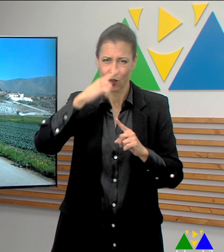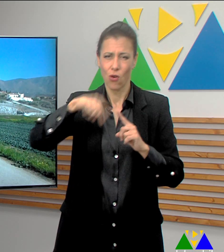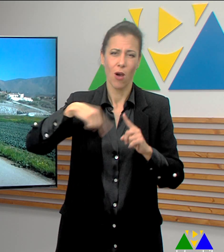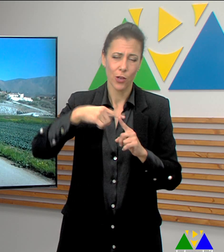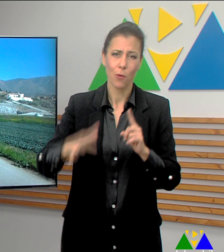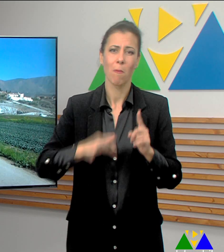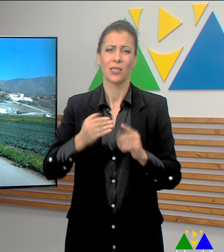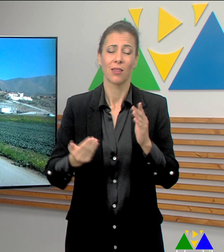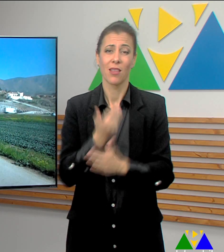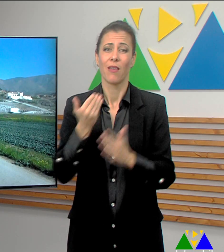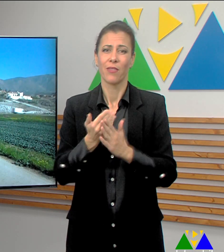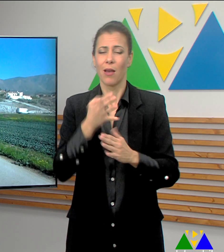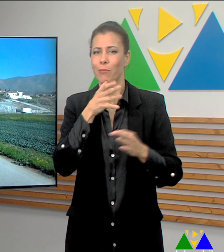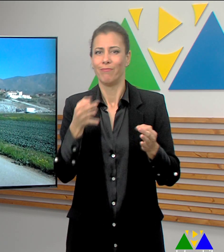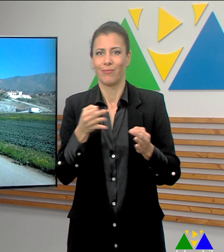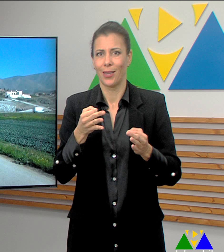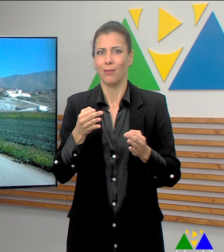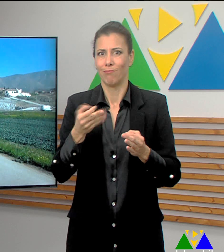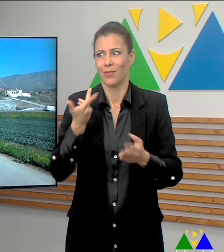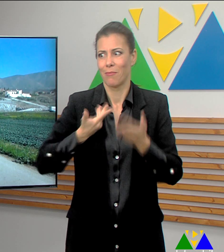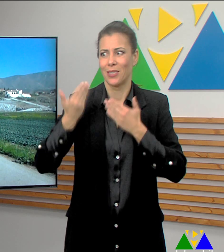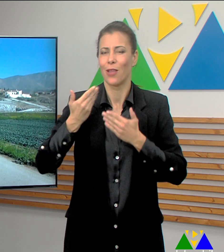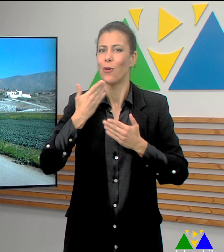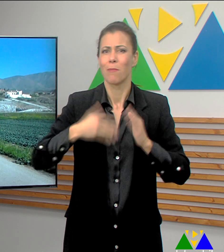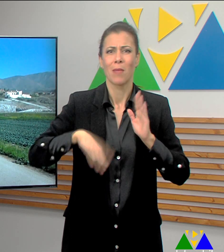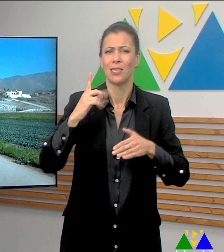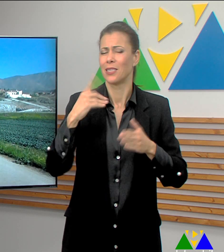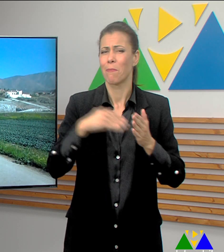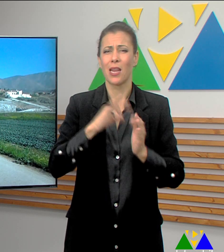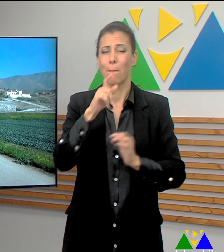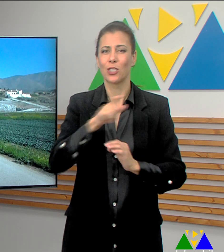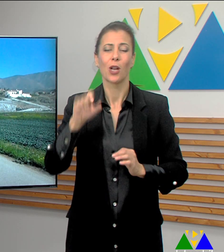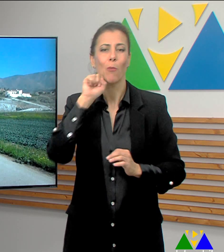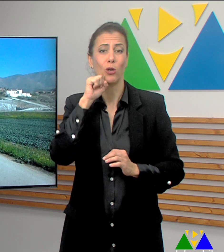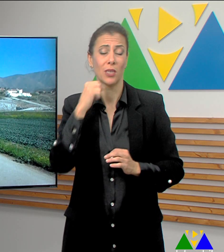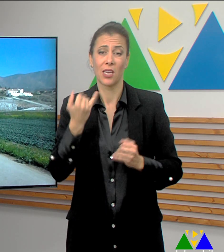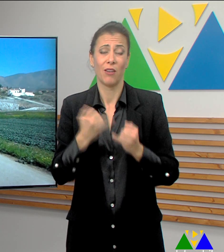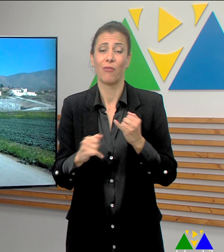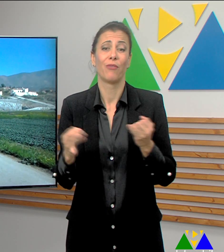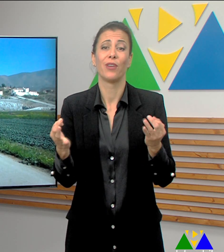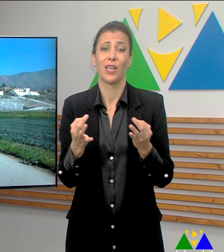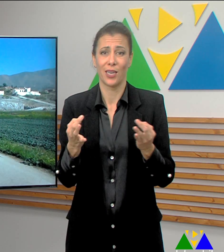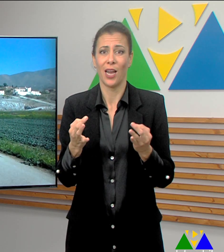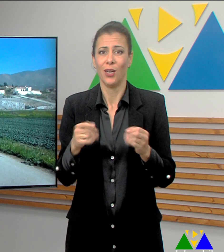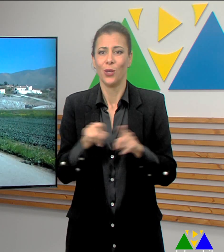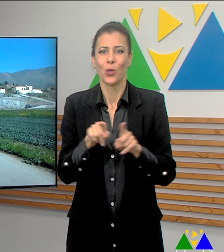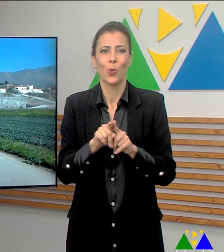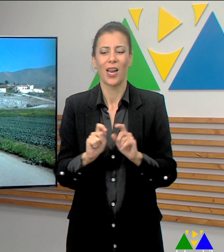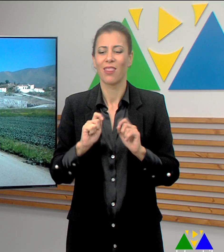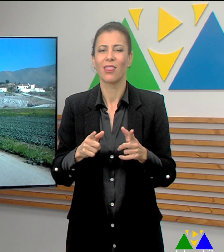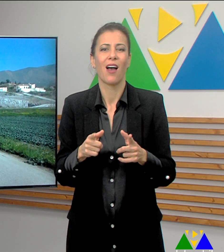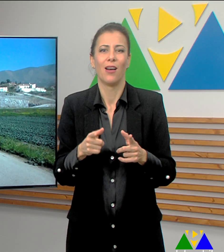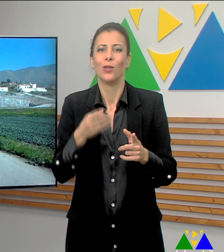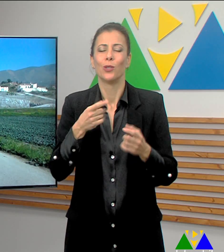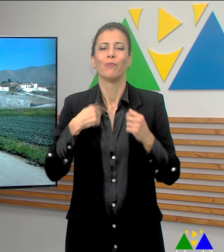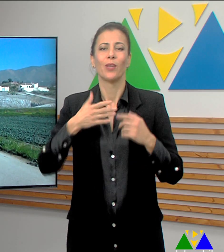día del pasar de centenares de miles de motrileños que al fin y al cabo han ido plantando nuestra historia